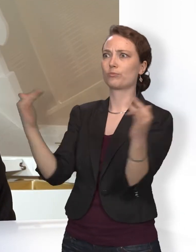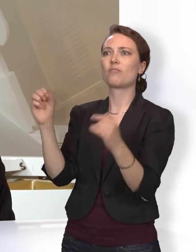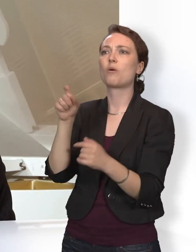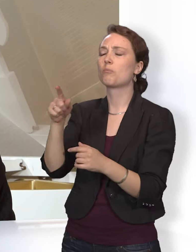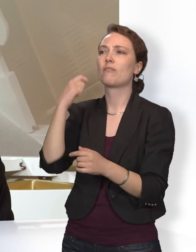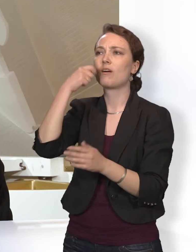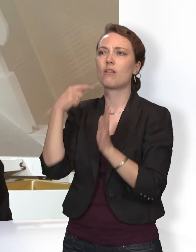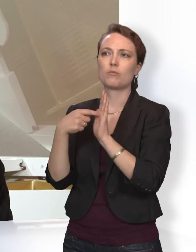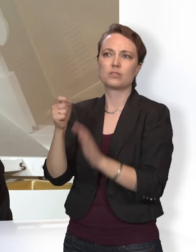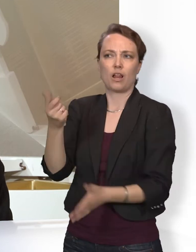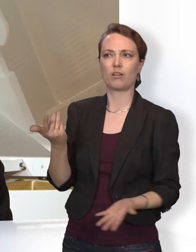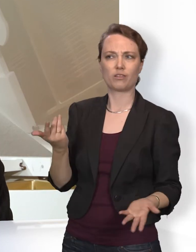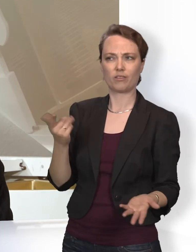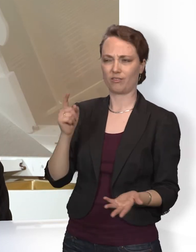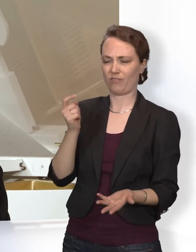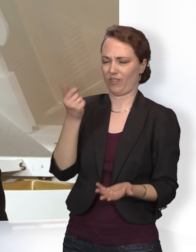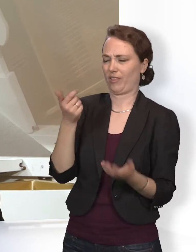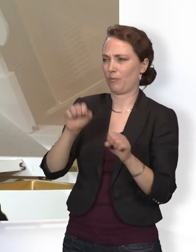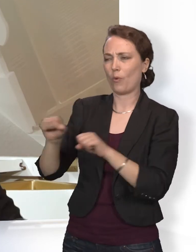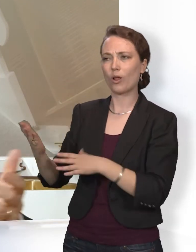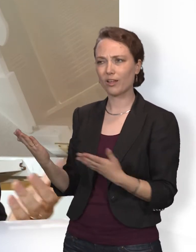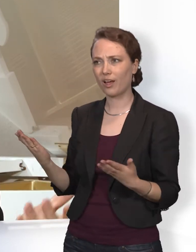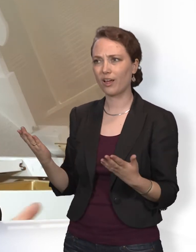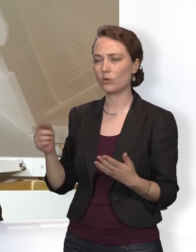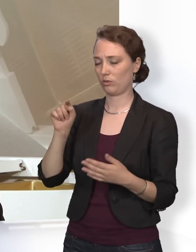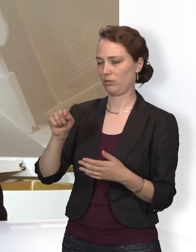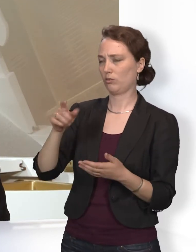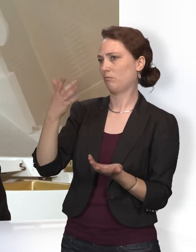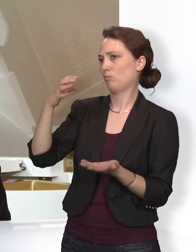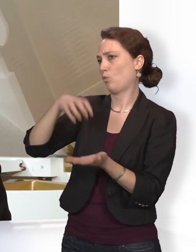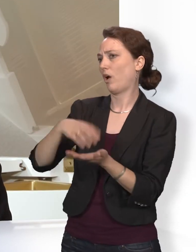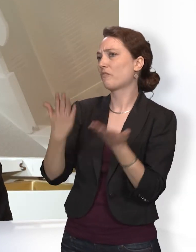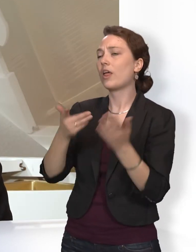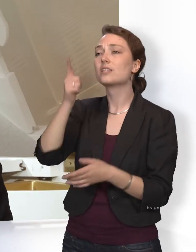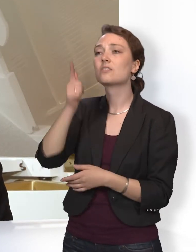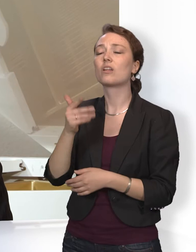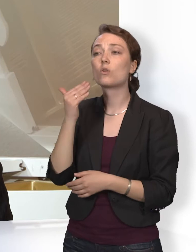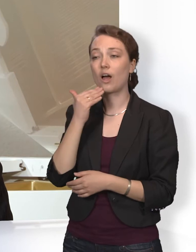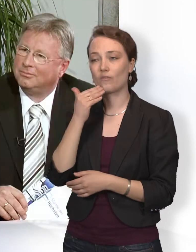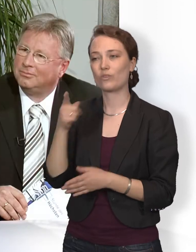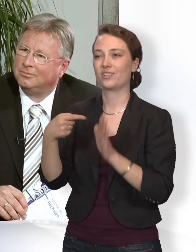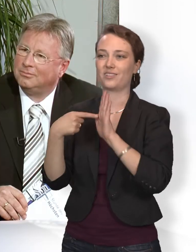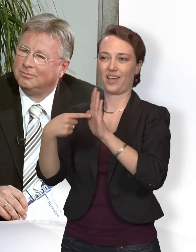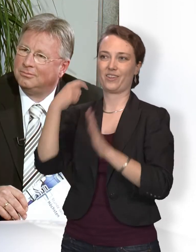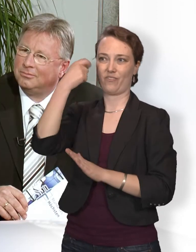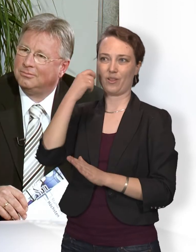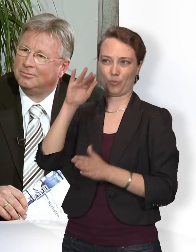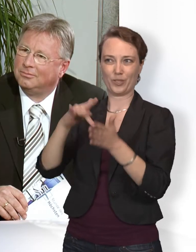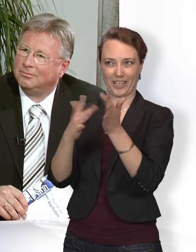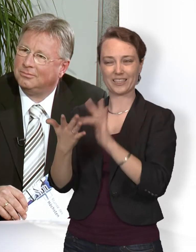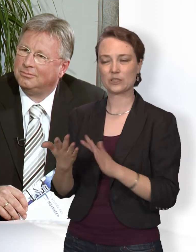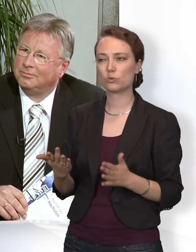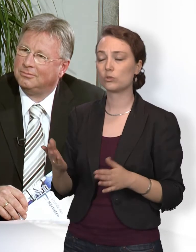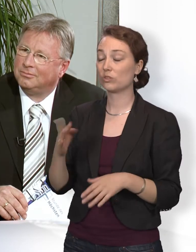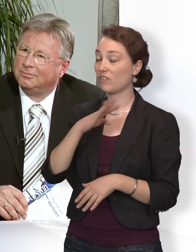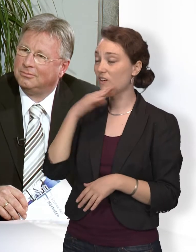mediale Abwechslung gibt es dort nicht. Und dann wird vor dem Dorf, sagen wir 200 Einwohner, der Film gezeigt. Und für viele Menschen ist